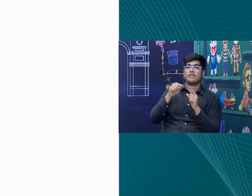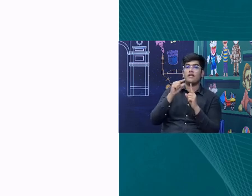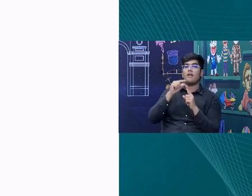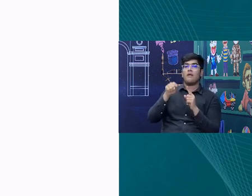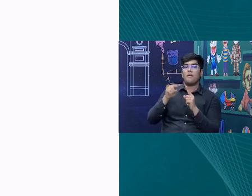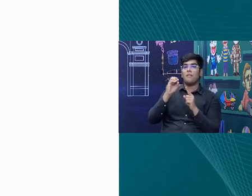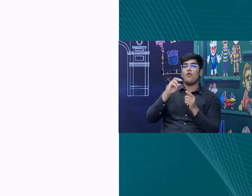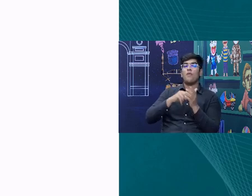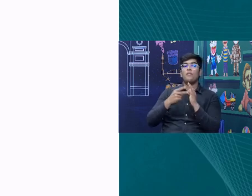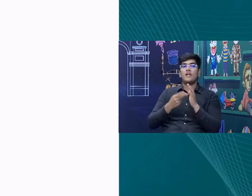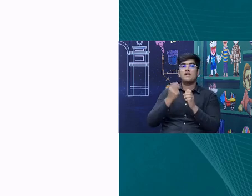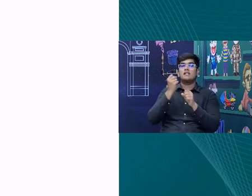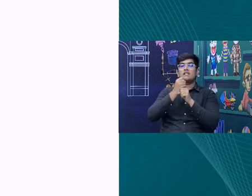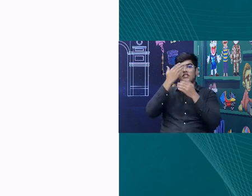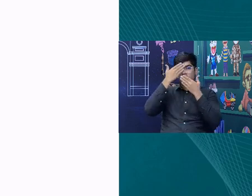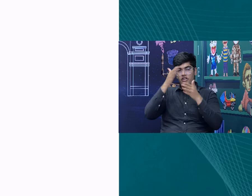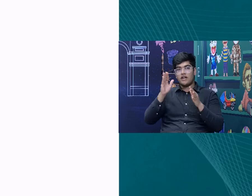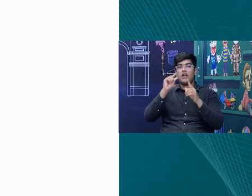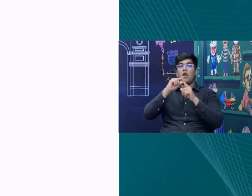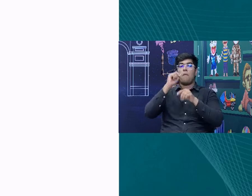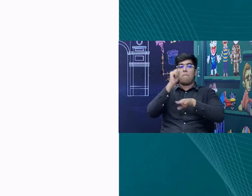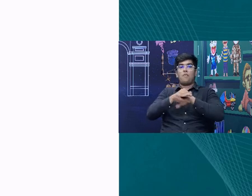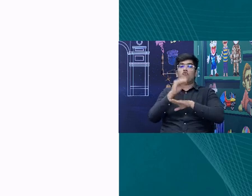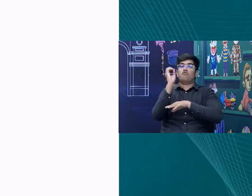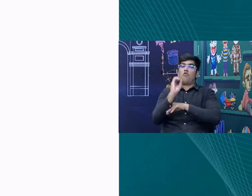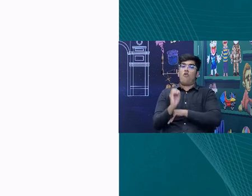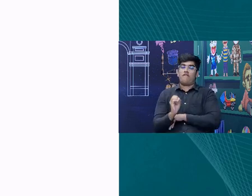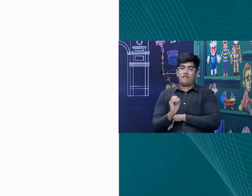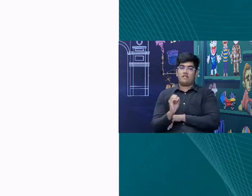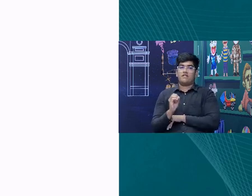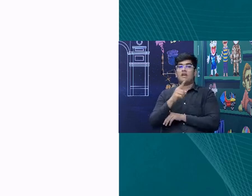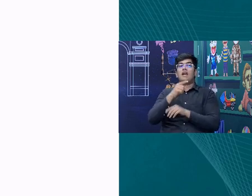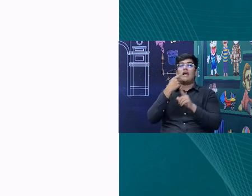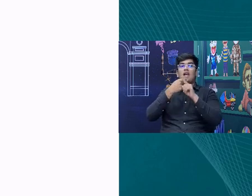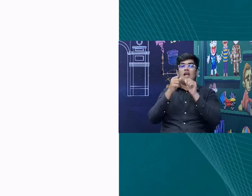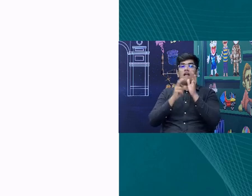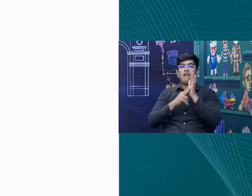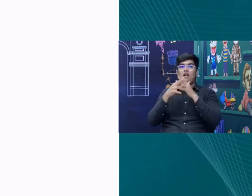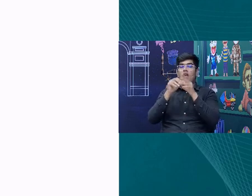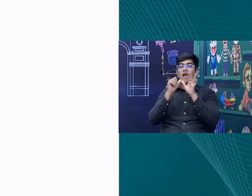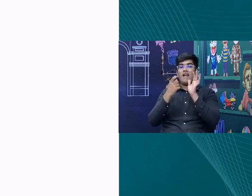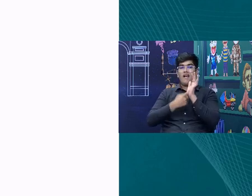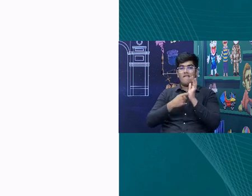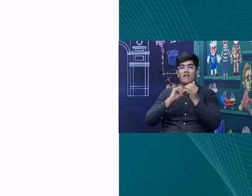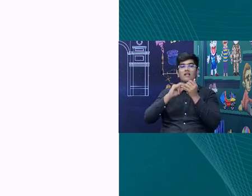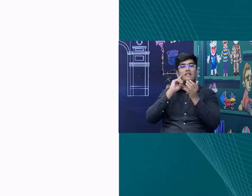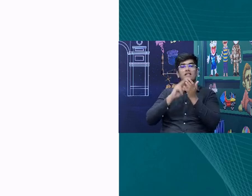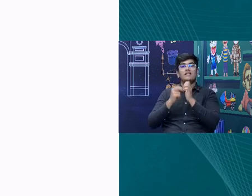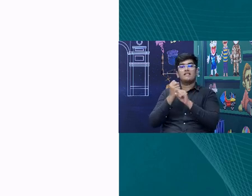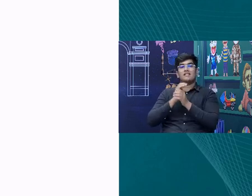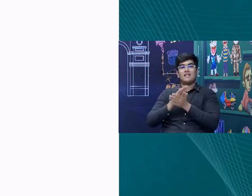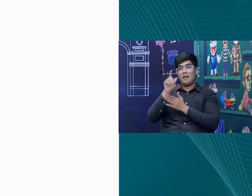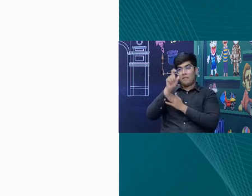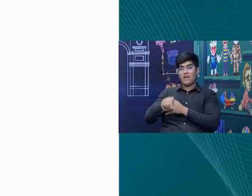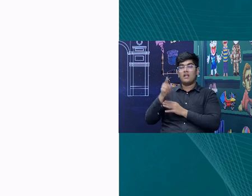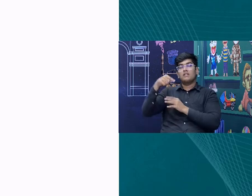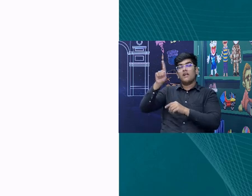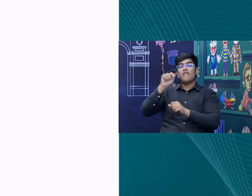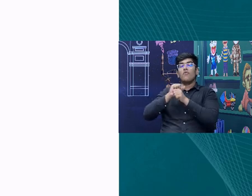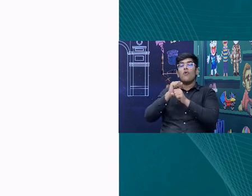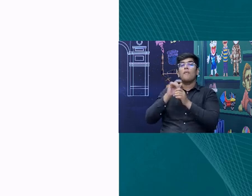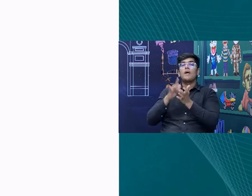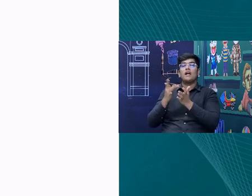जरनल, पोस्ट, ऑफिस, जो हमारे कवर सिंग जी कहाँ काम करते थे, शिमला के जरनल, पोस्ट, ऑफिस, जो हमां